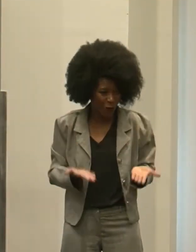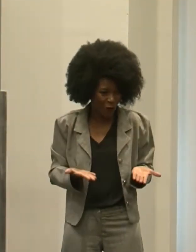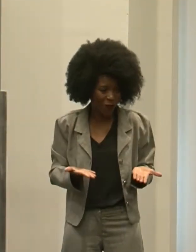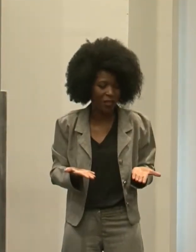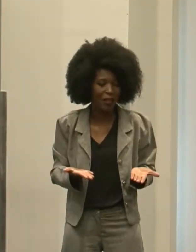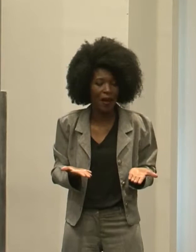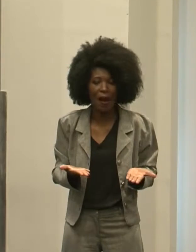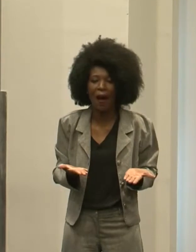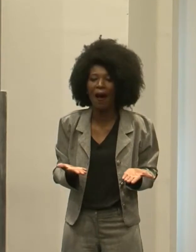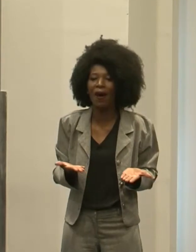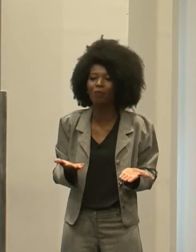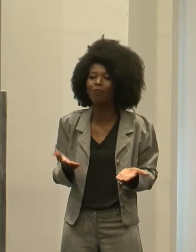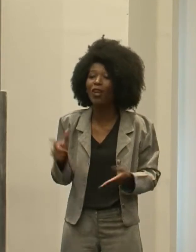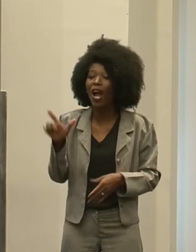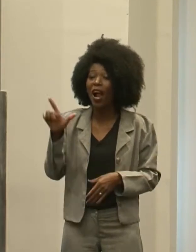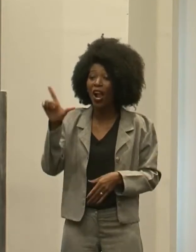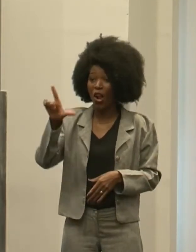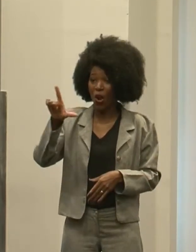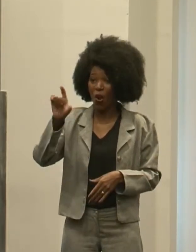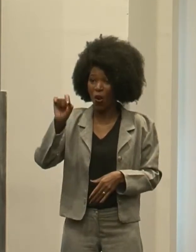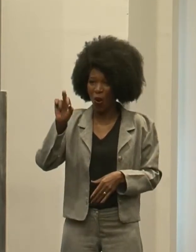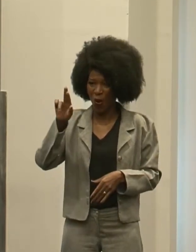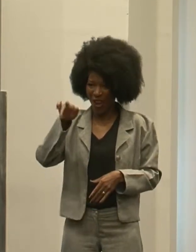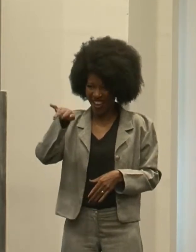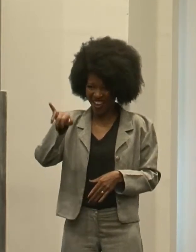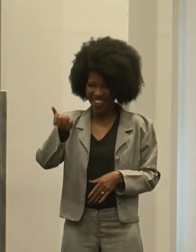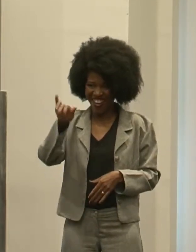Agora, gostaria de convidar